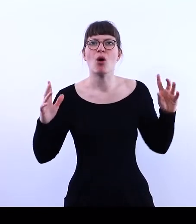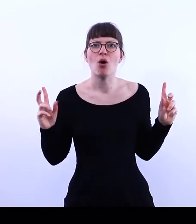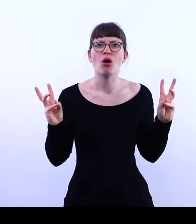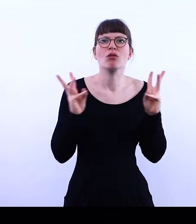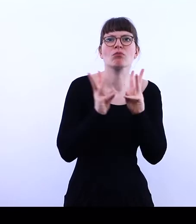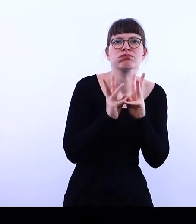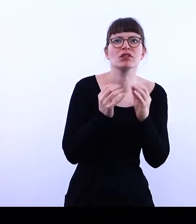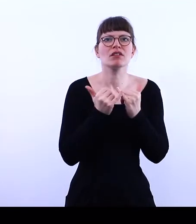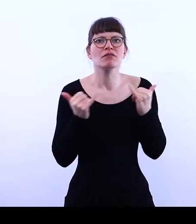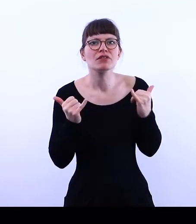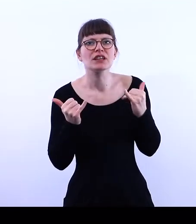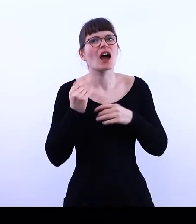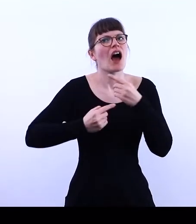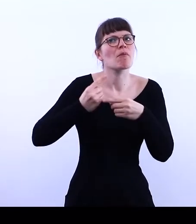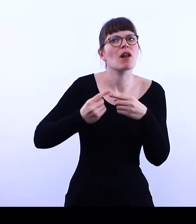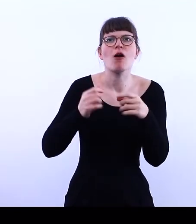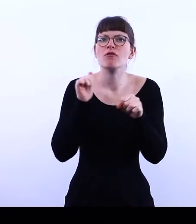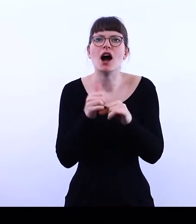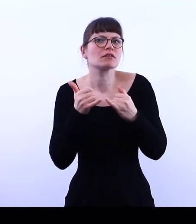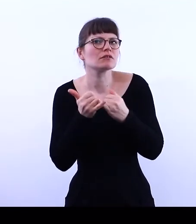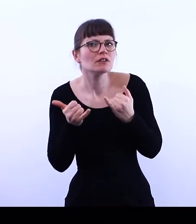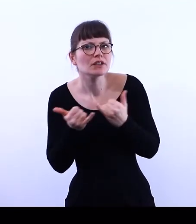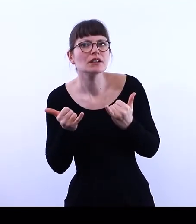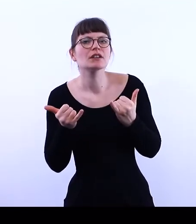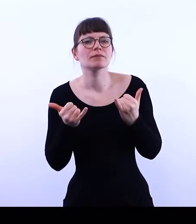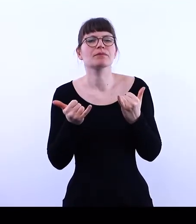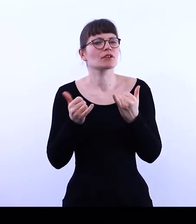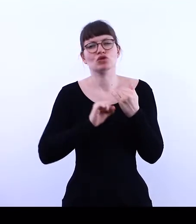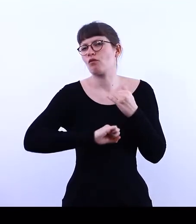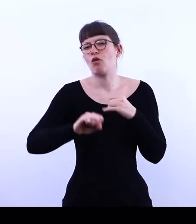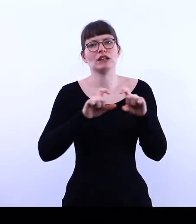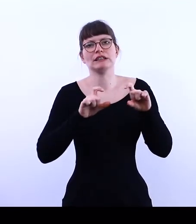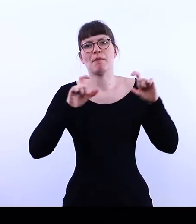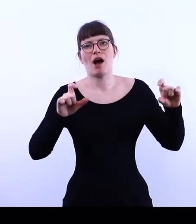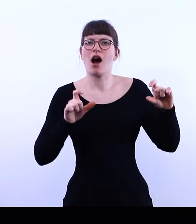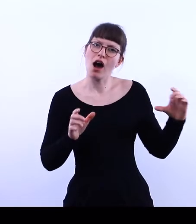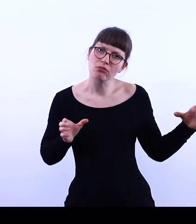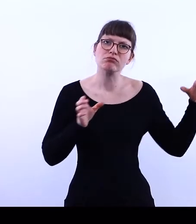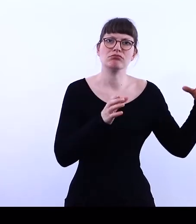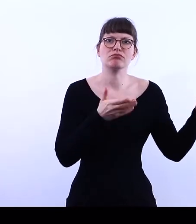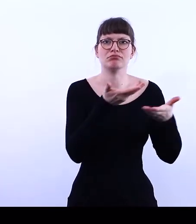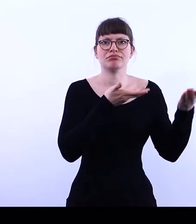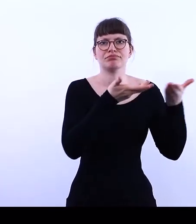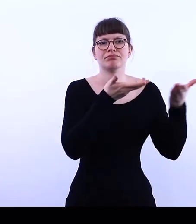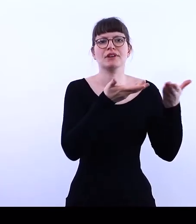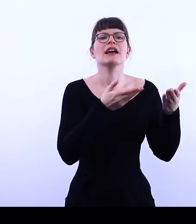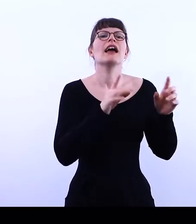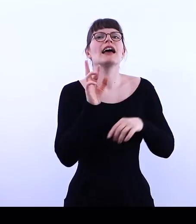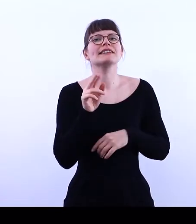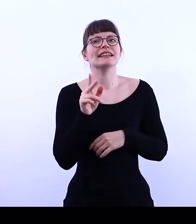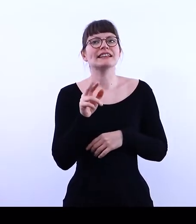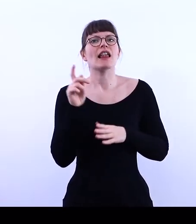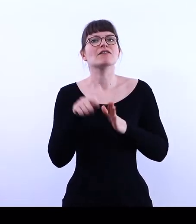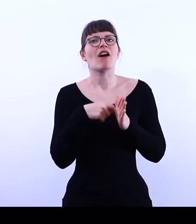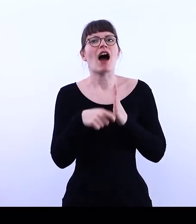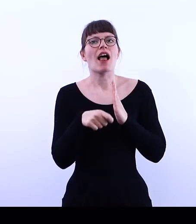ablaufen? Und da sind wir gleich natürlich in das Thema gegangen und haben in dem zusammen ein digitales Wahltool